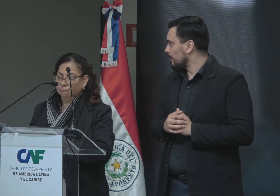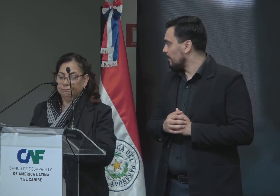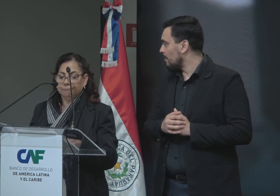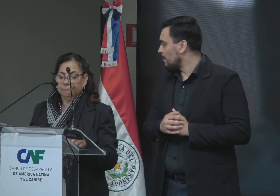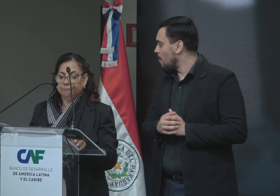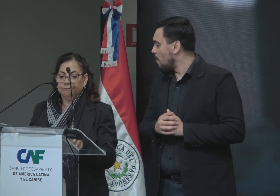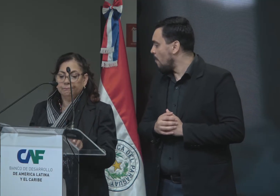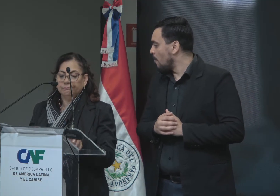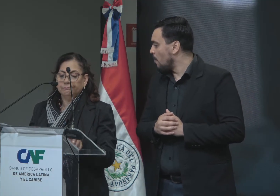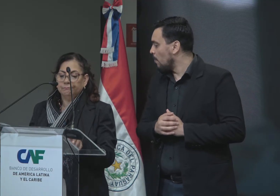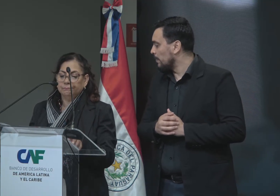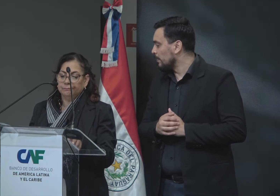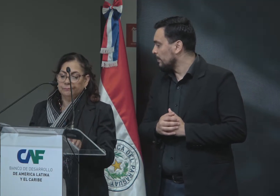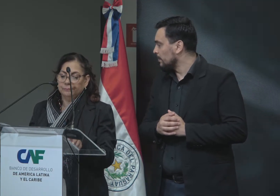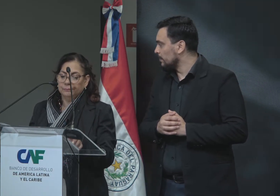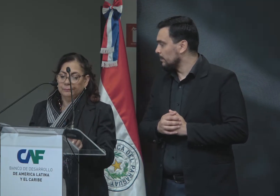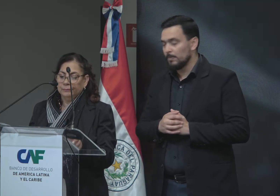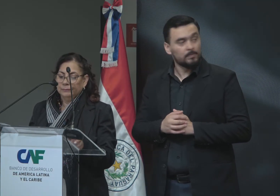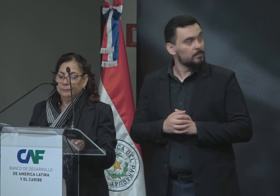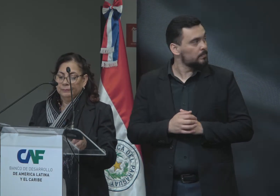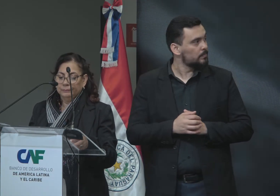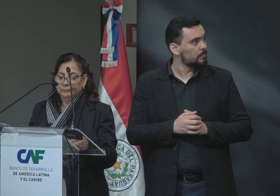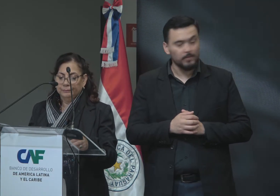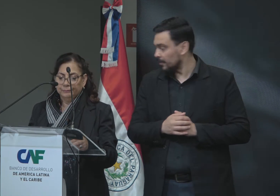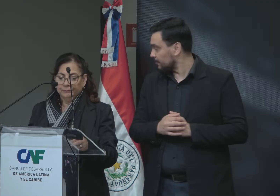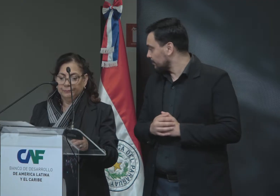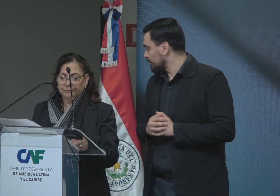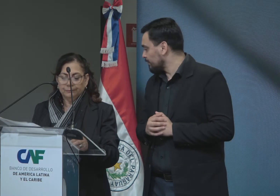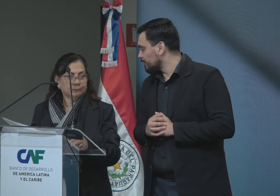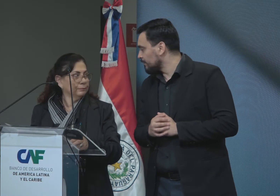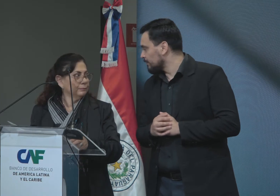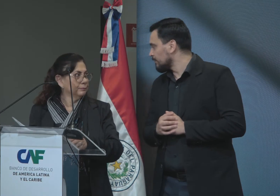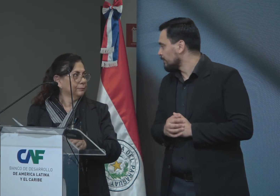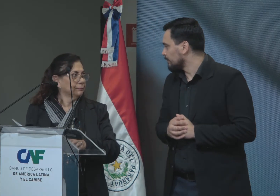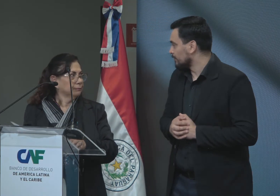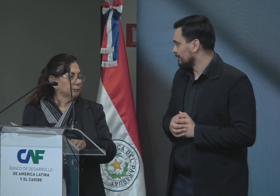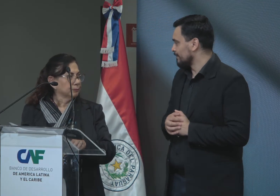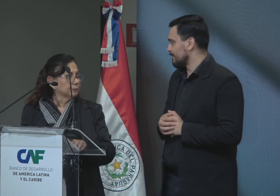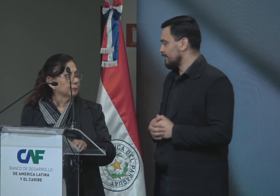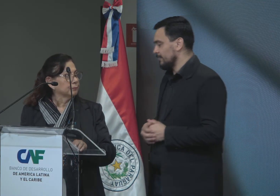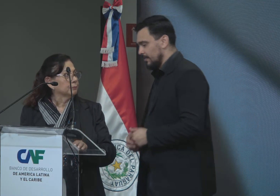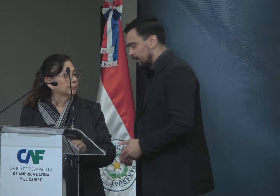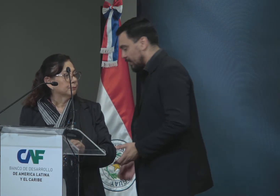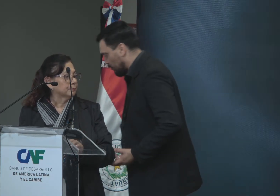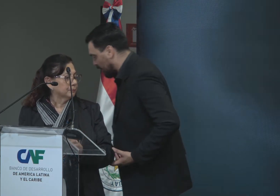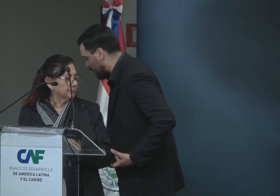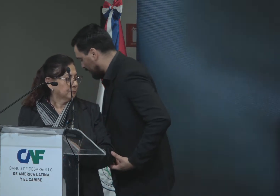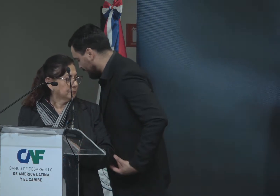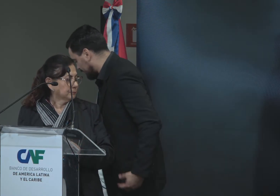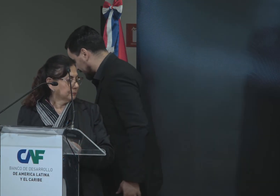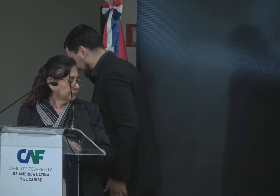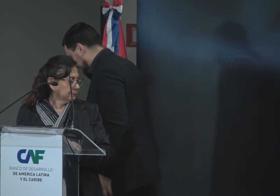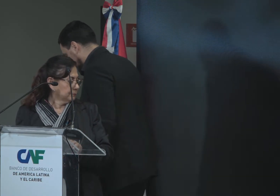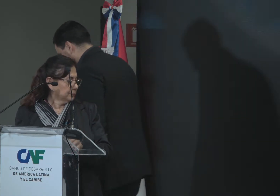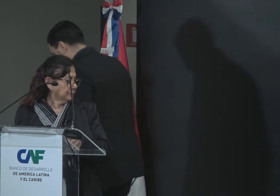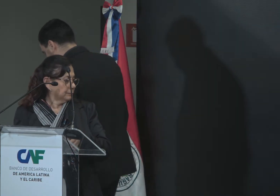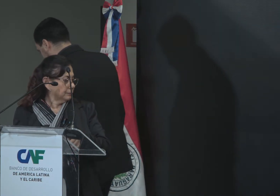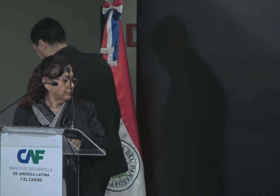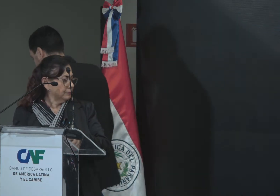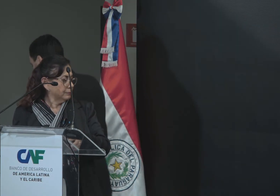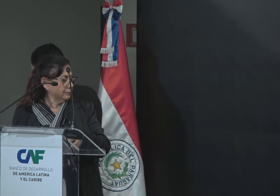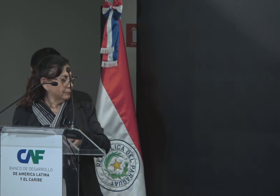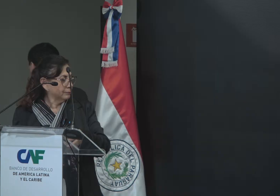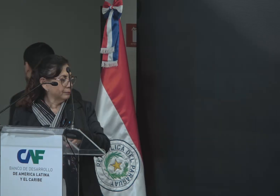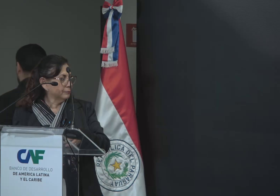Vino mi hermano menor de 2 años, con una sombrilla que sacó del depósito. Yo le reté y